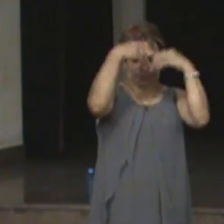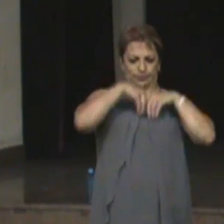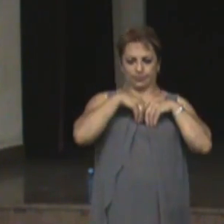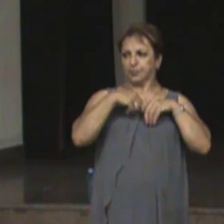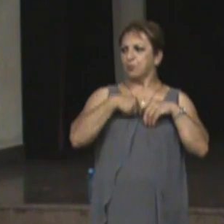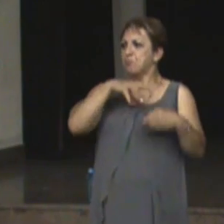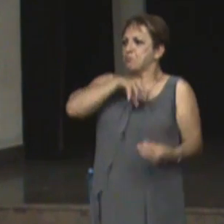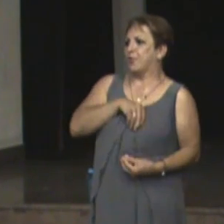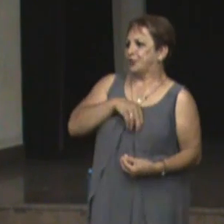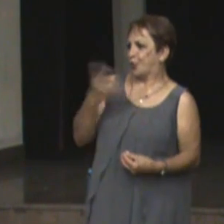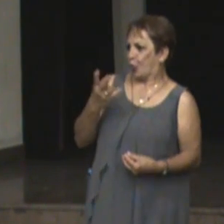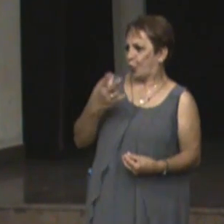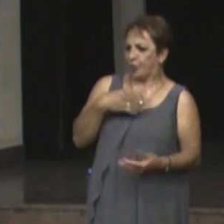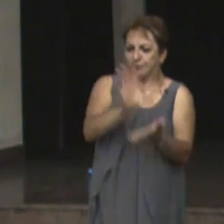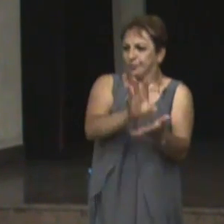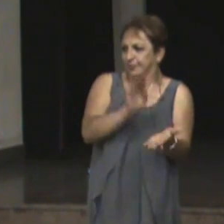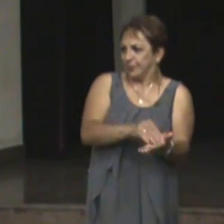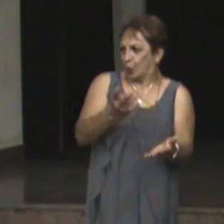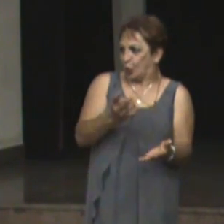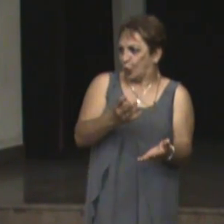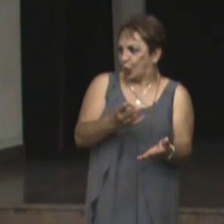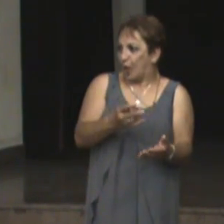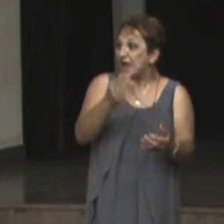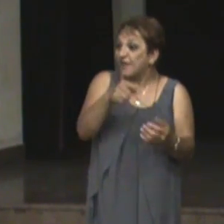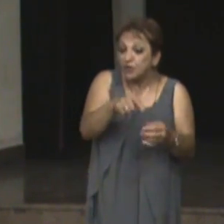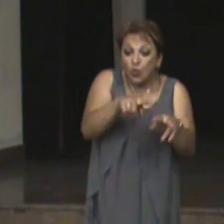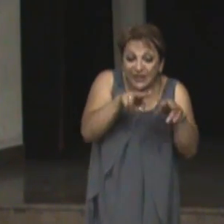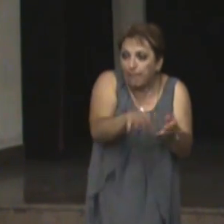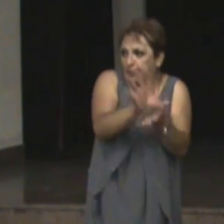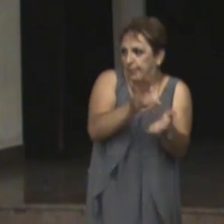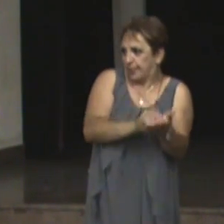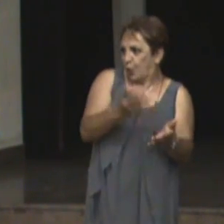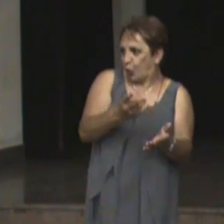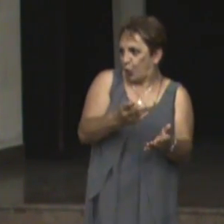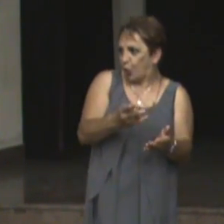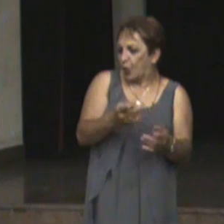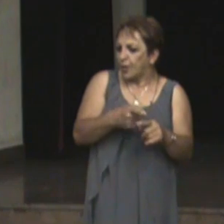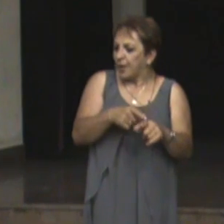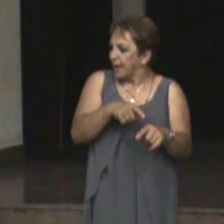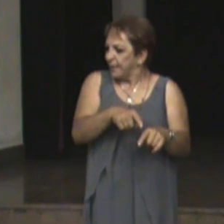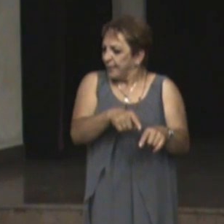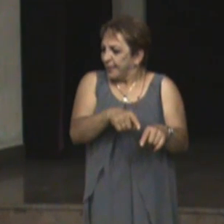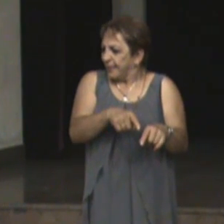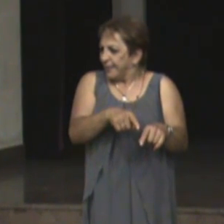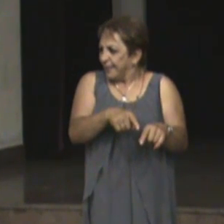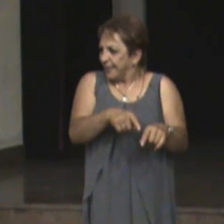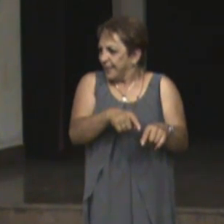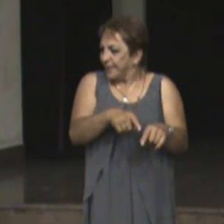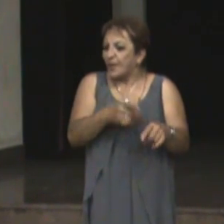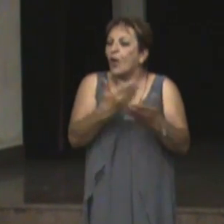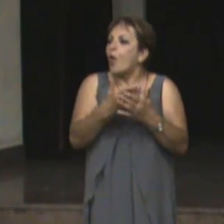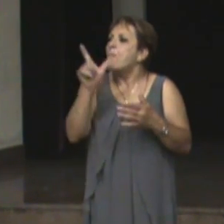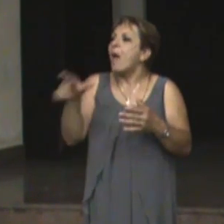Սա այնպեսի մի բան չի, որ ես կարդացի եւ անցա, կարդացի, հետաքրքիր էր եւ շարունակեցի։ Ես չեմ